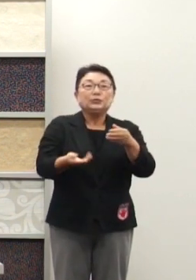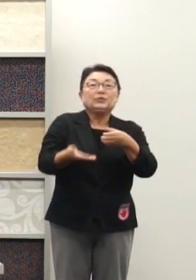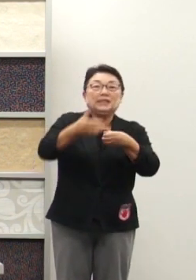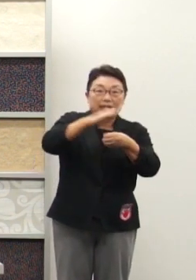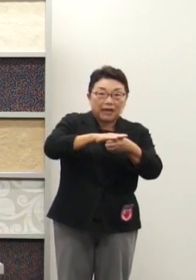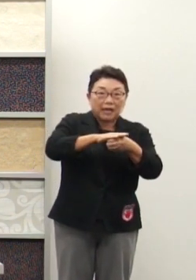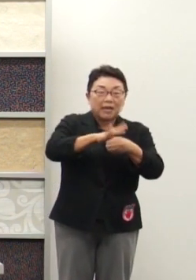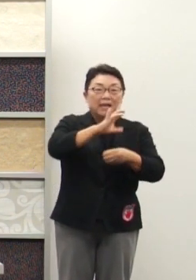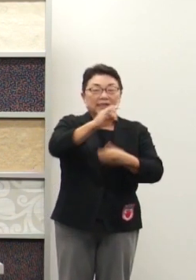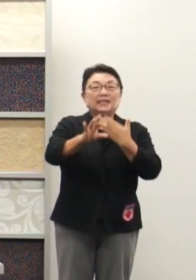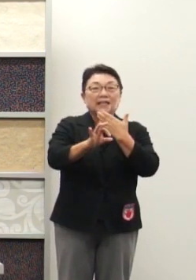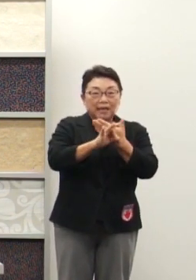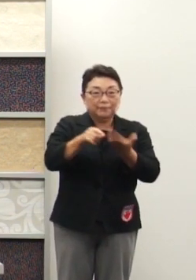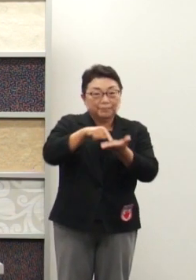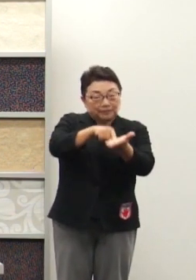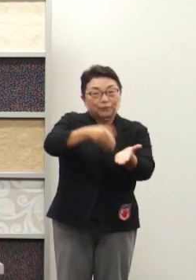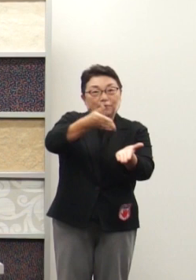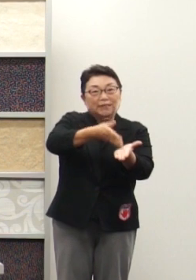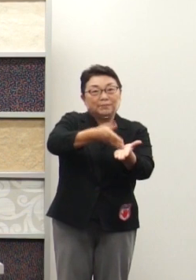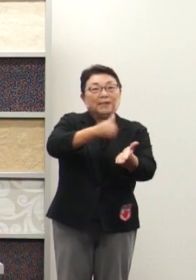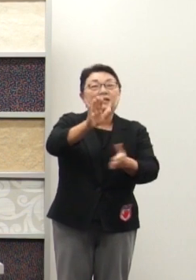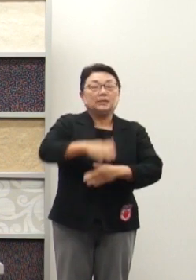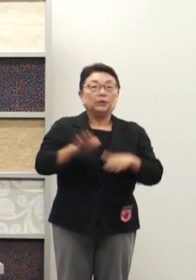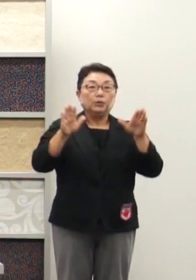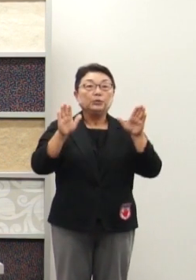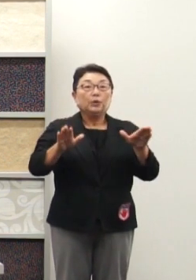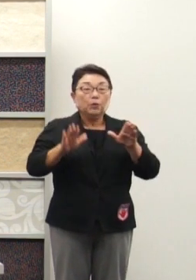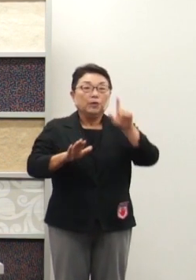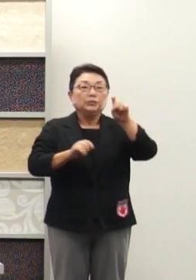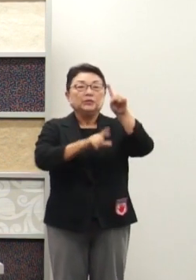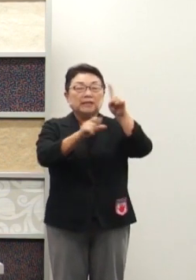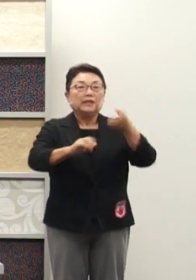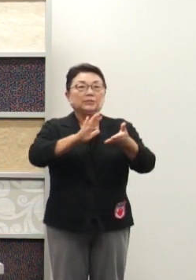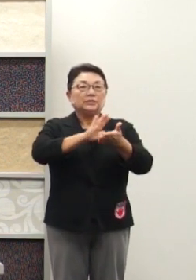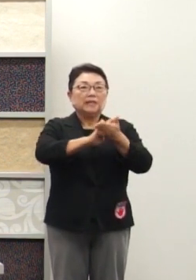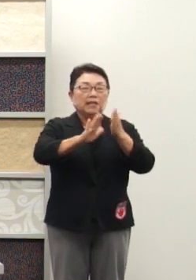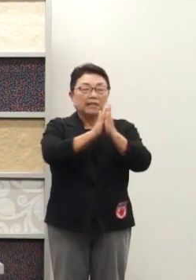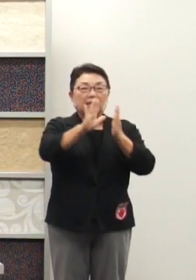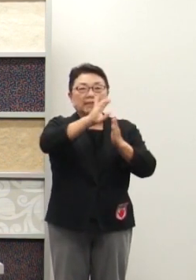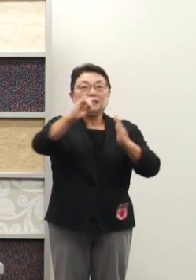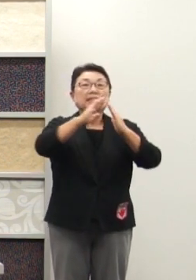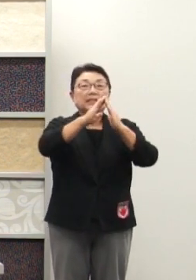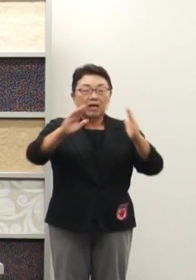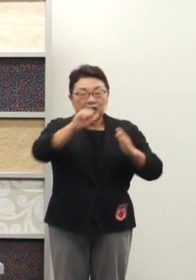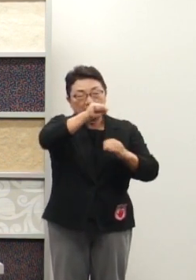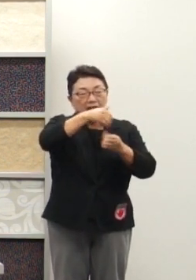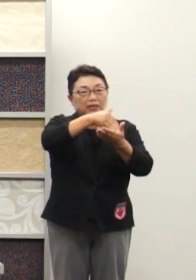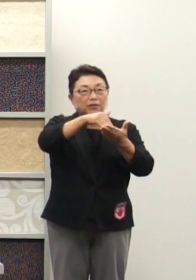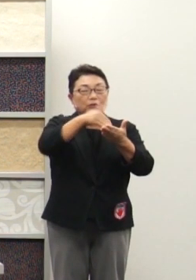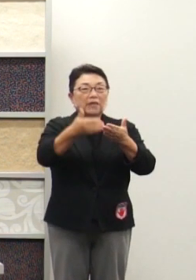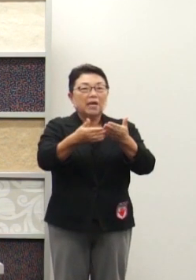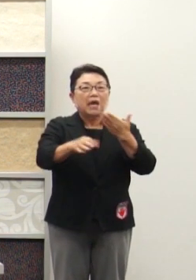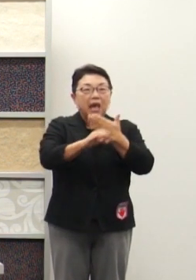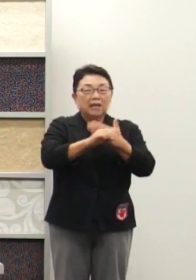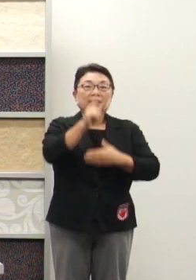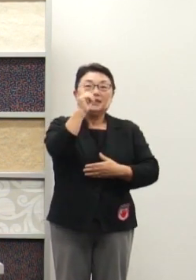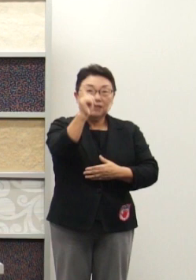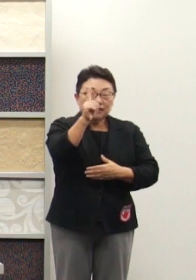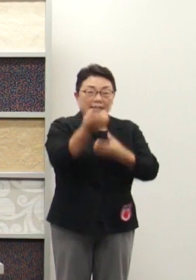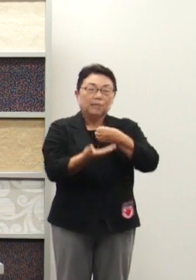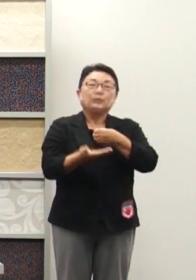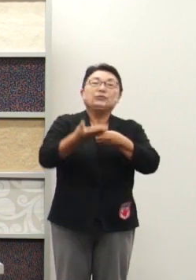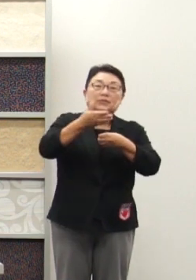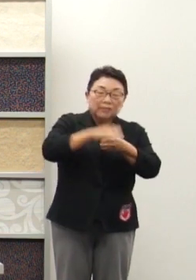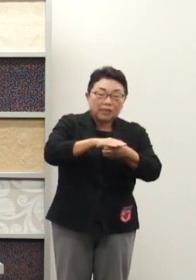ましてご説明申し上げます。本日、11月定例県議会に予算案1件を追加提出することといたし